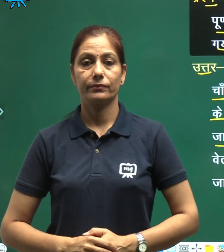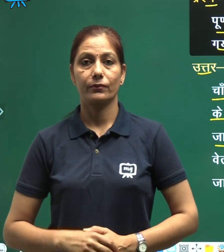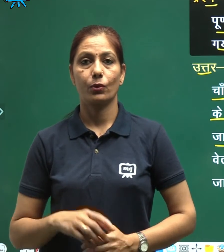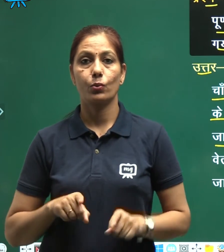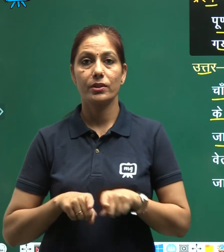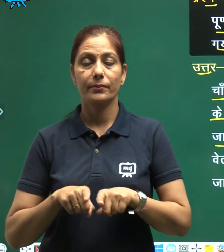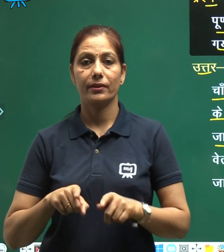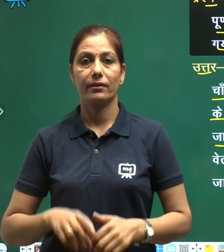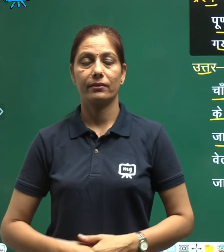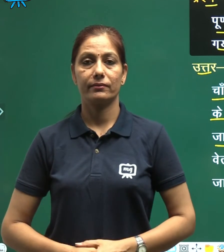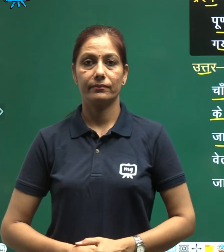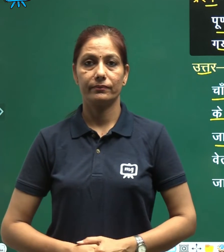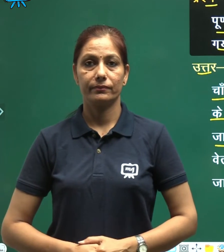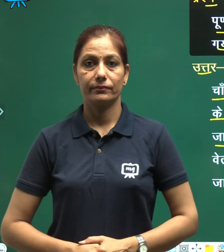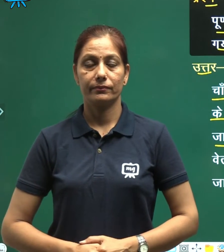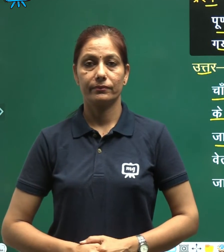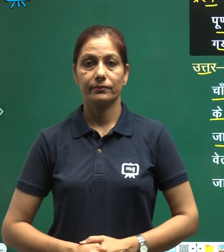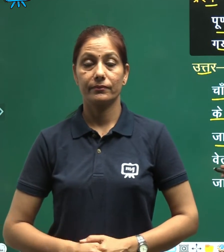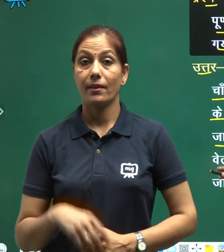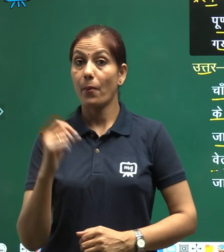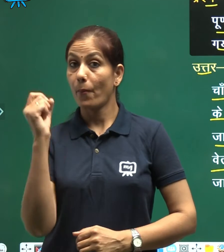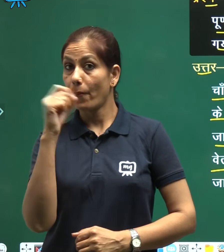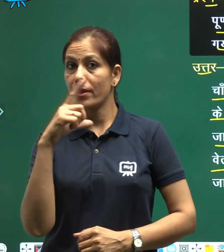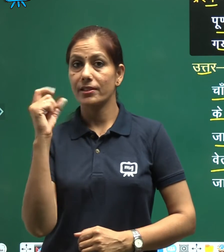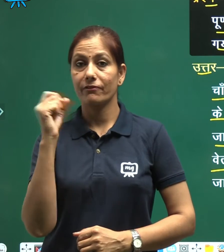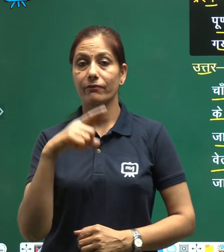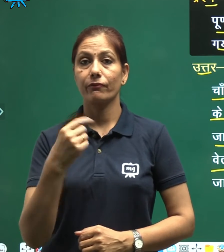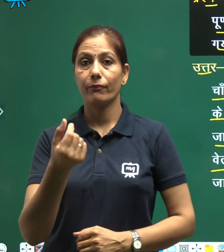उसी प्रकार मासिक वेतन भी